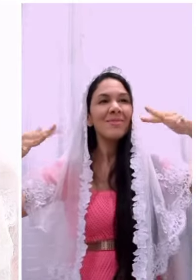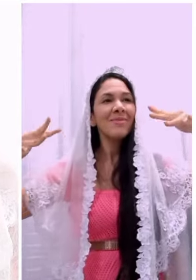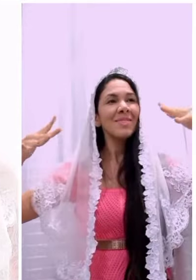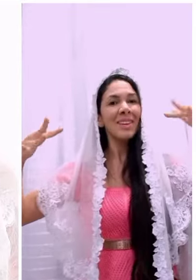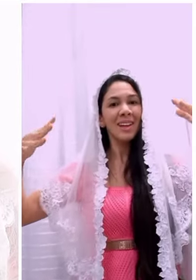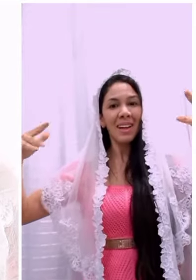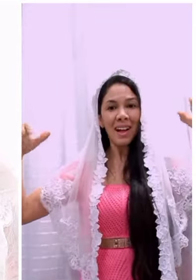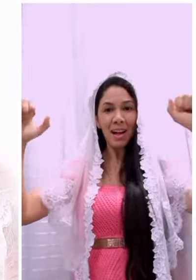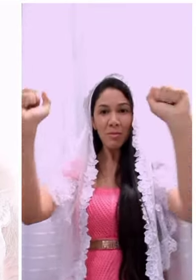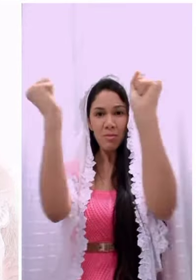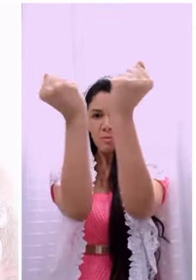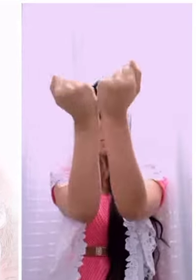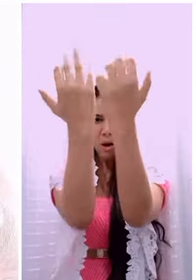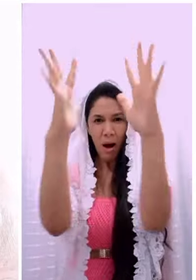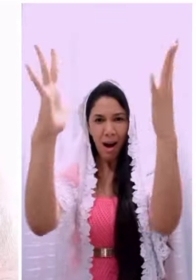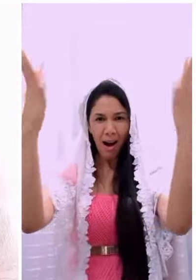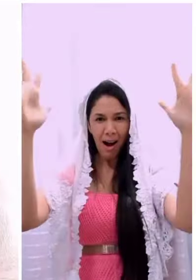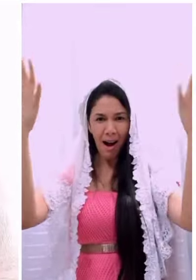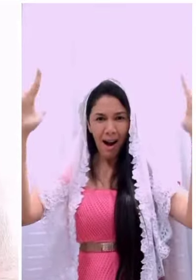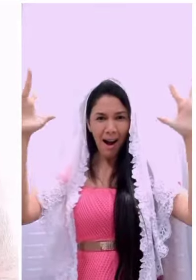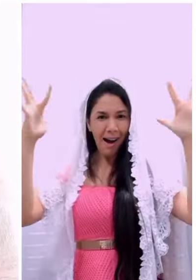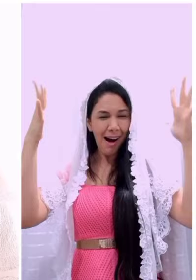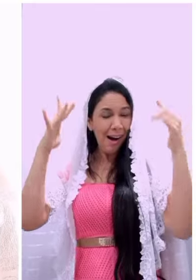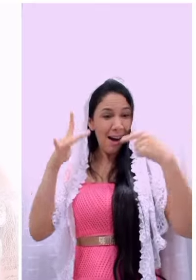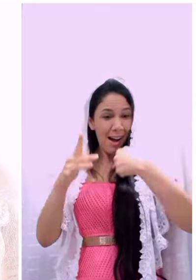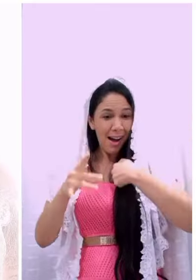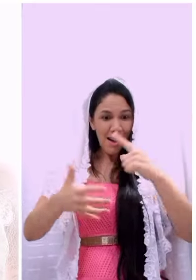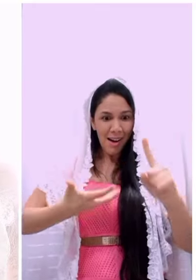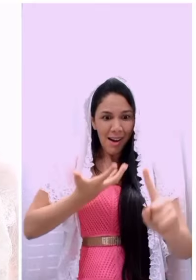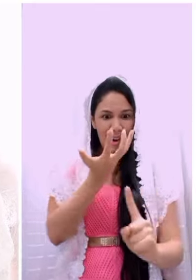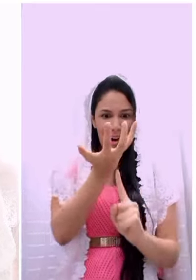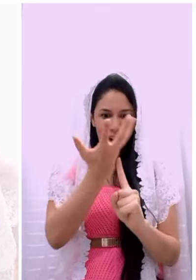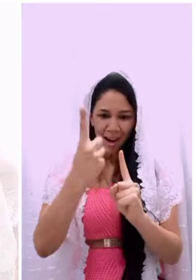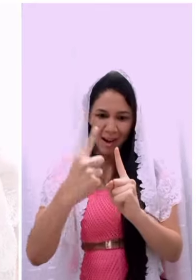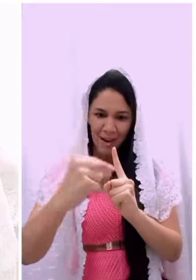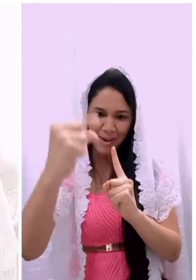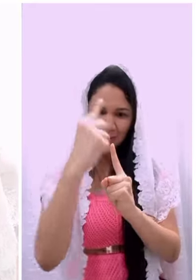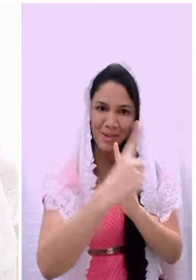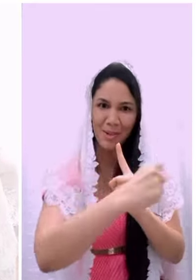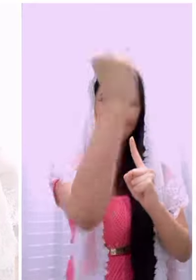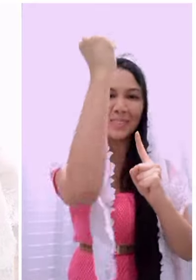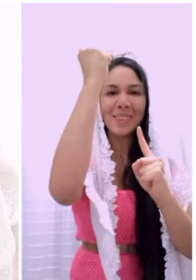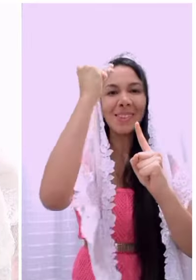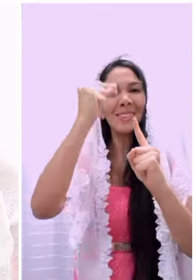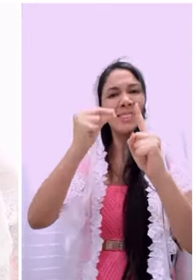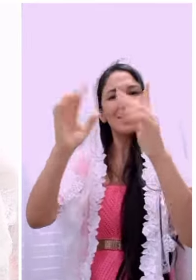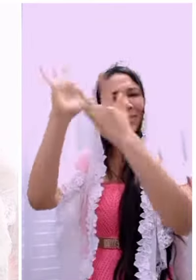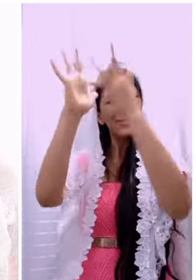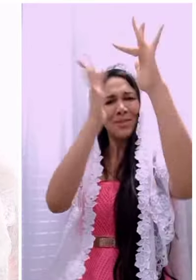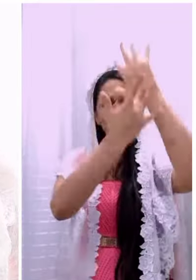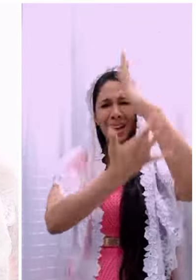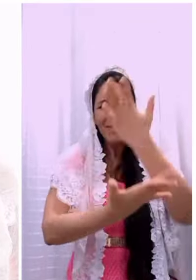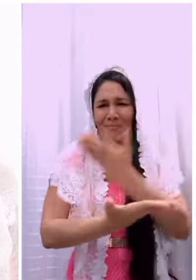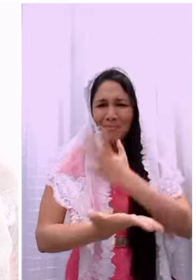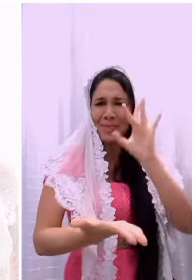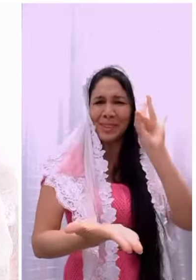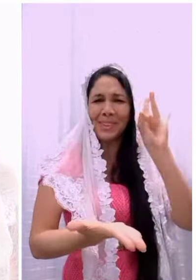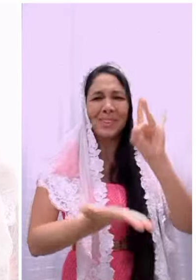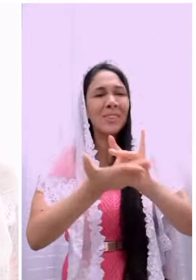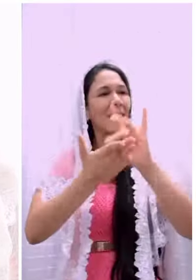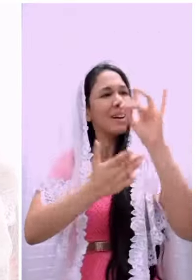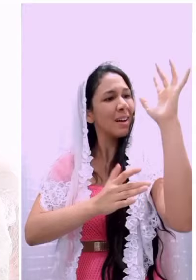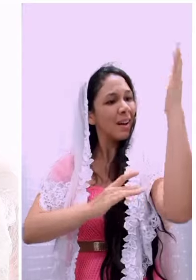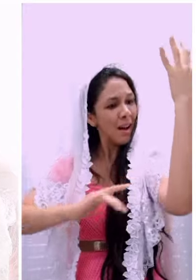espinhos? Tal a minha amiga entre as filhas. Desejo muito a sua sombra, e debaixo dela me